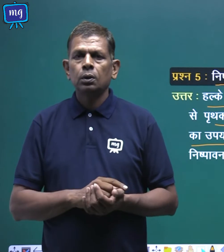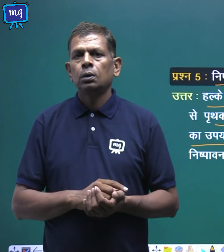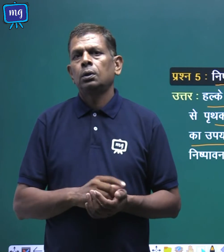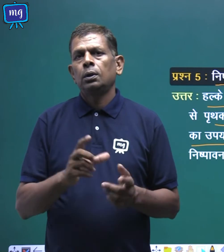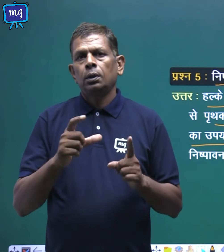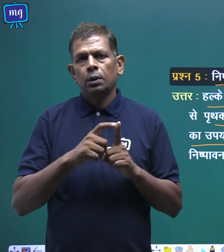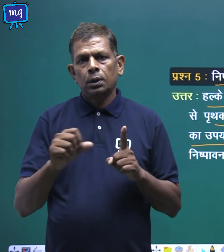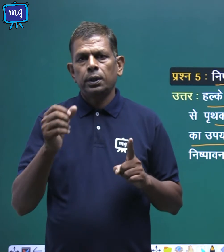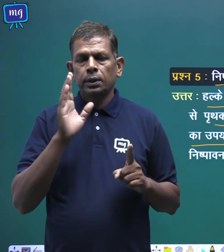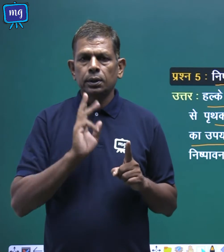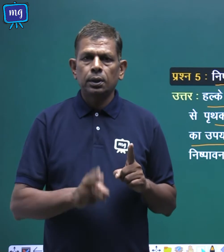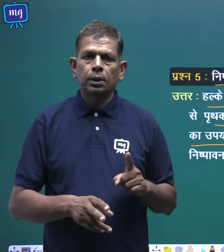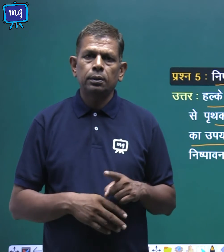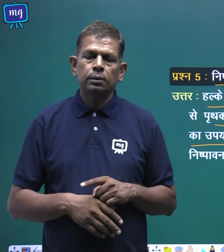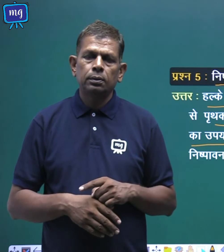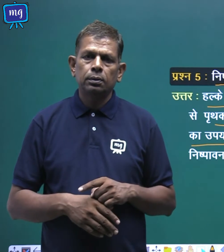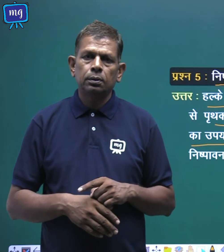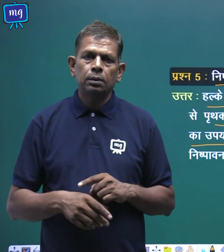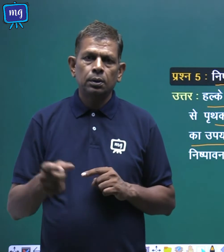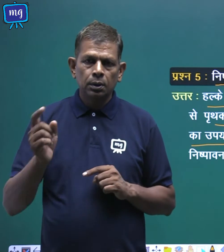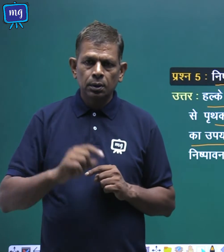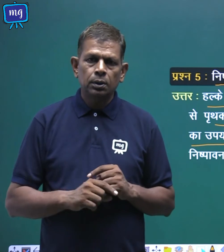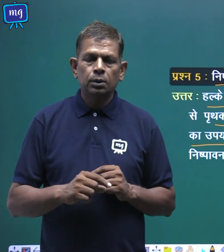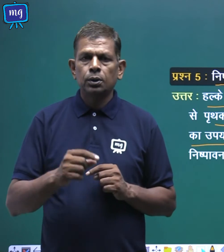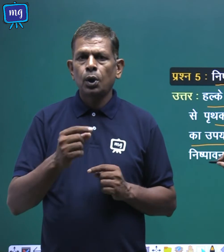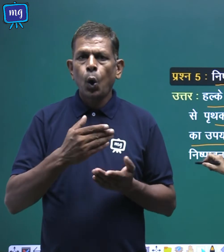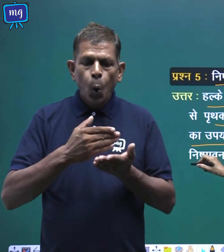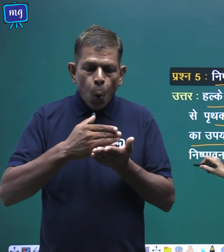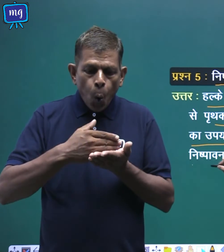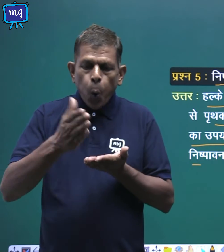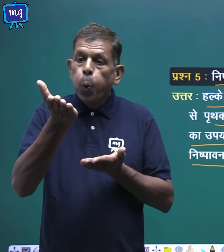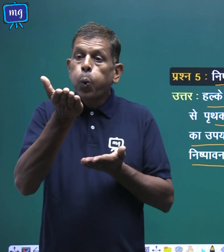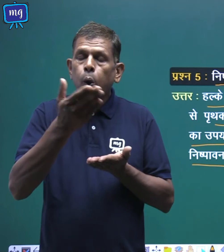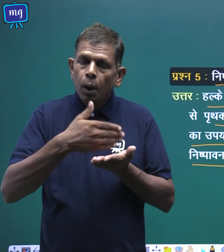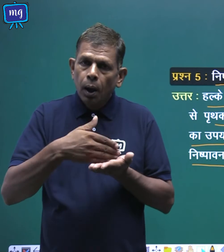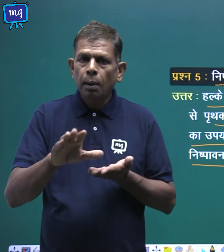किया जाता है, इसे निष्पावन कहते हैं।